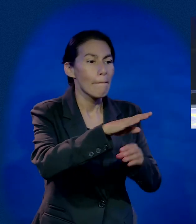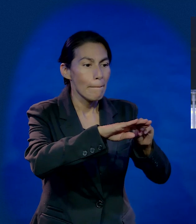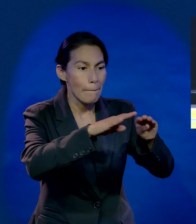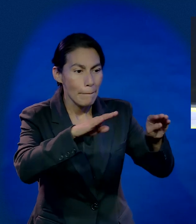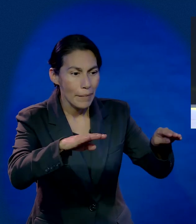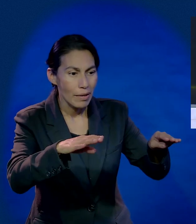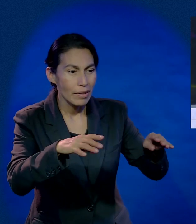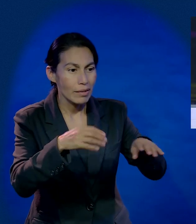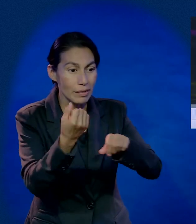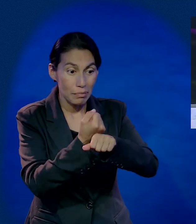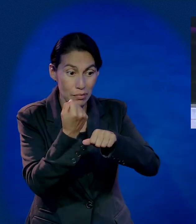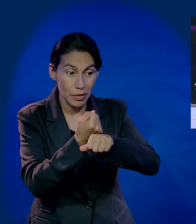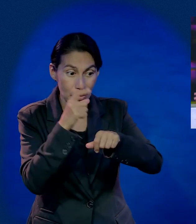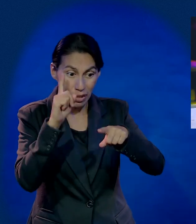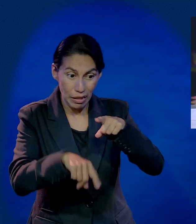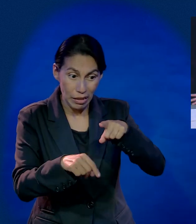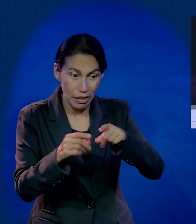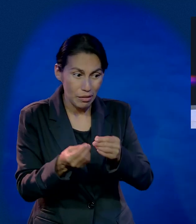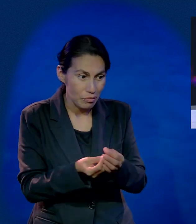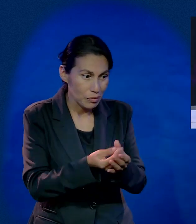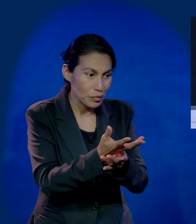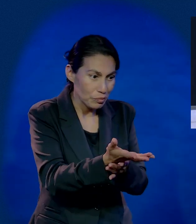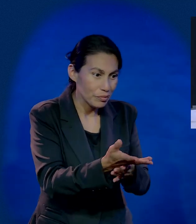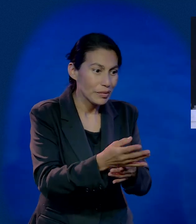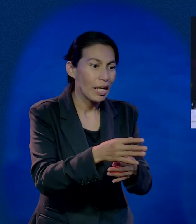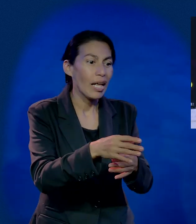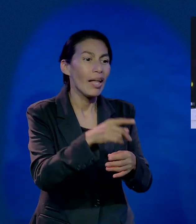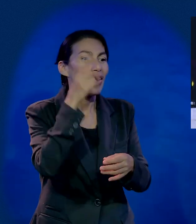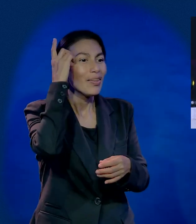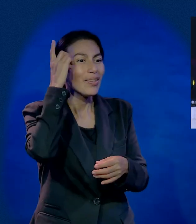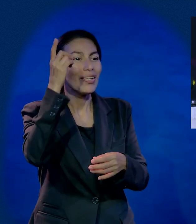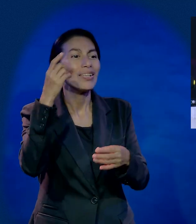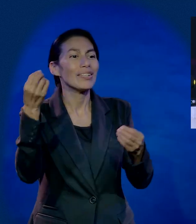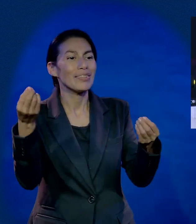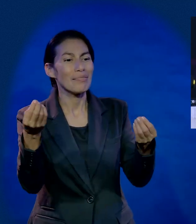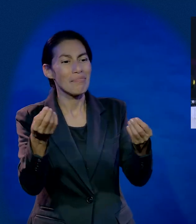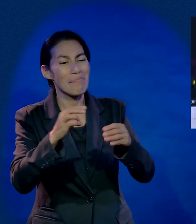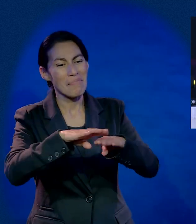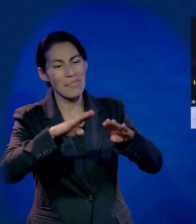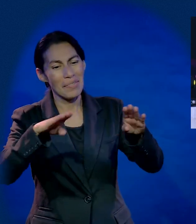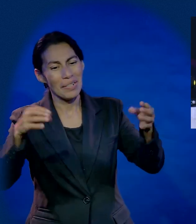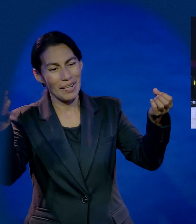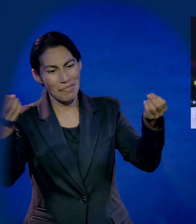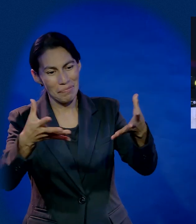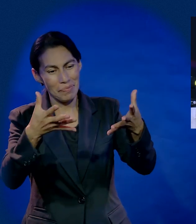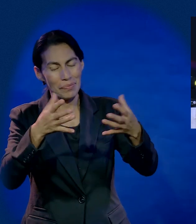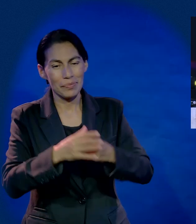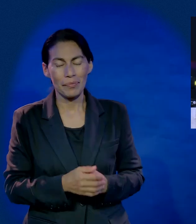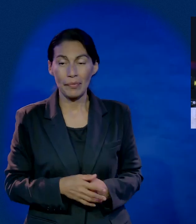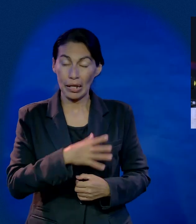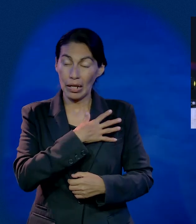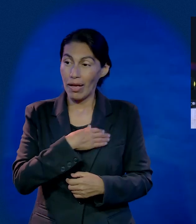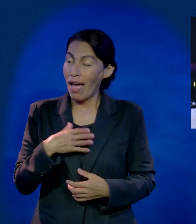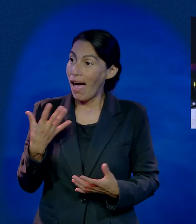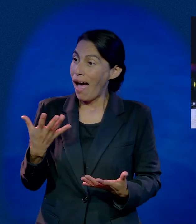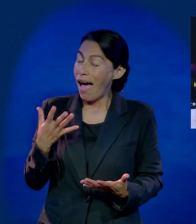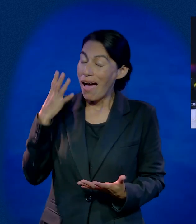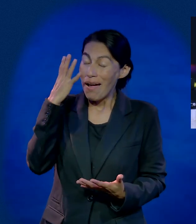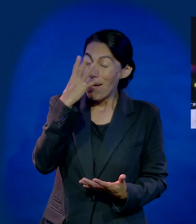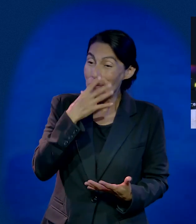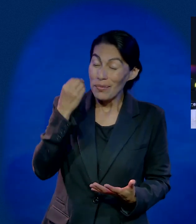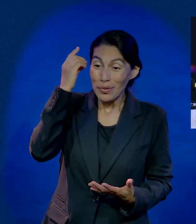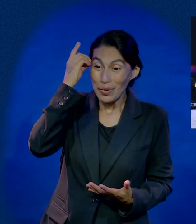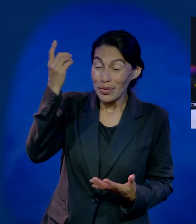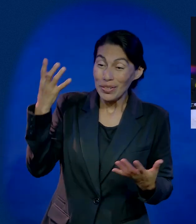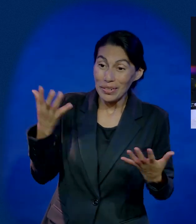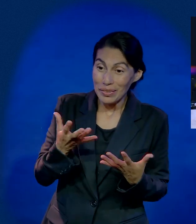Y llegar a la playa y decir, mira Luisito, este es el mar, métete, quítate los zapatos. Esto es lo que Dios hizo. Ay, qué bonito, papá, lo que